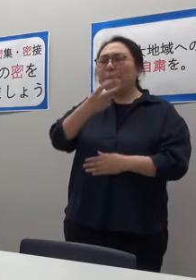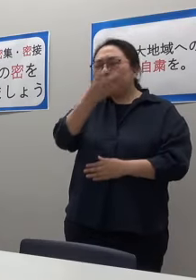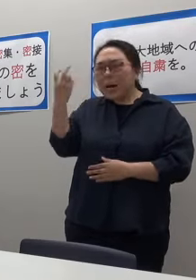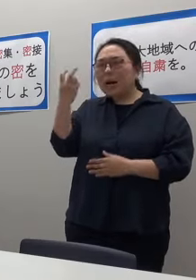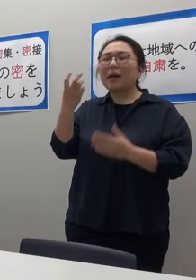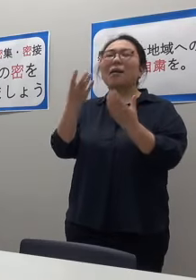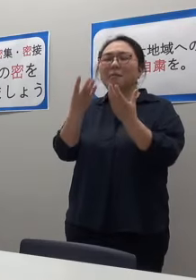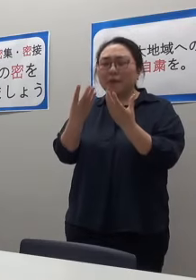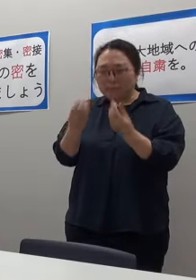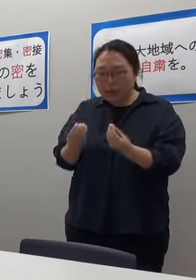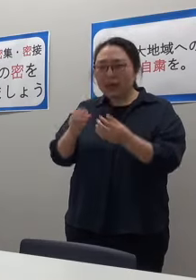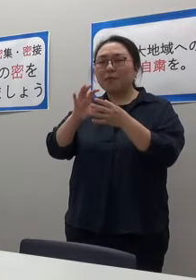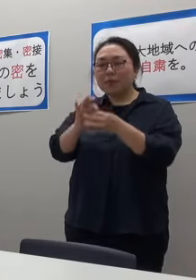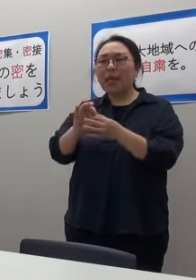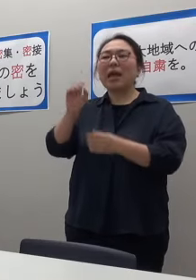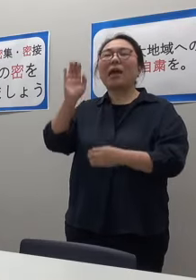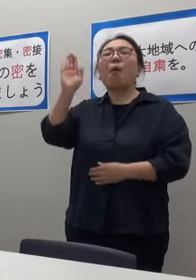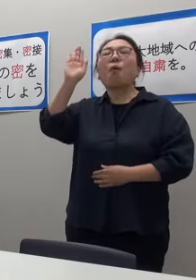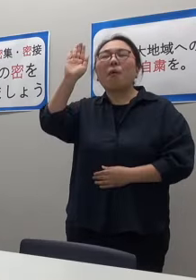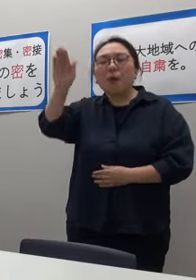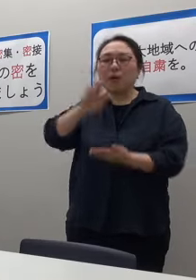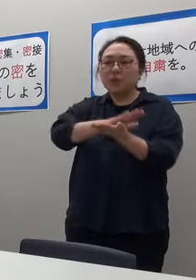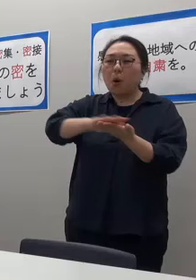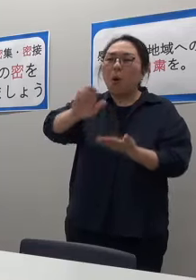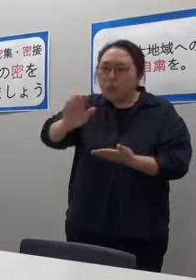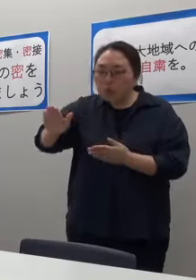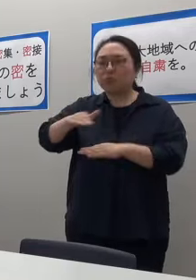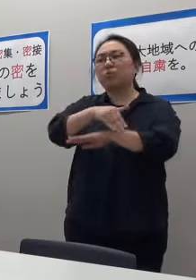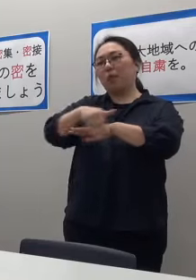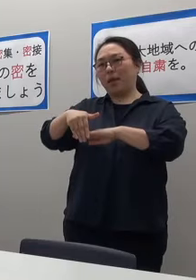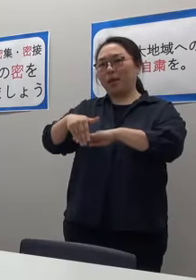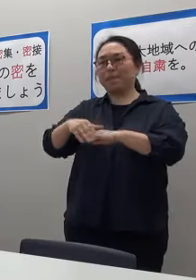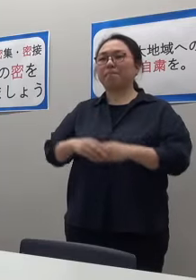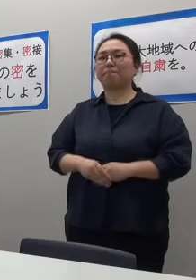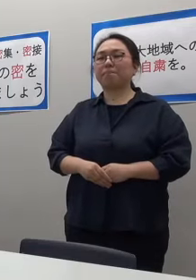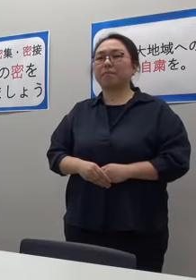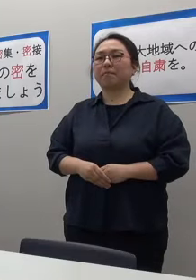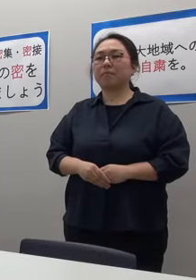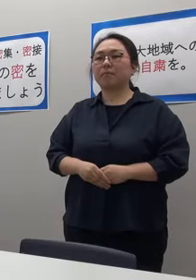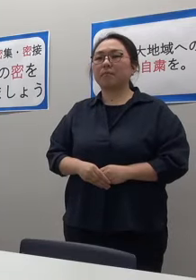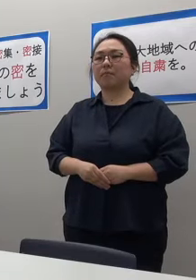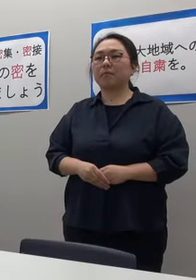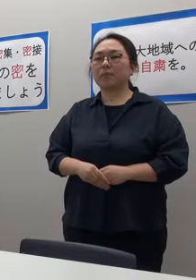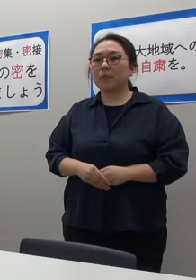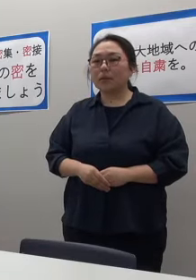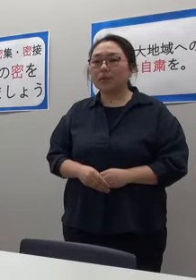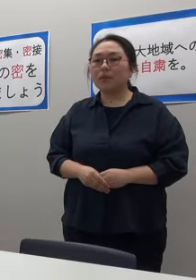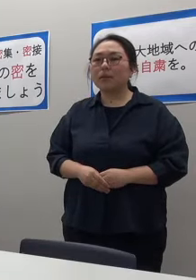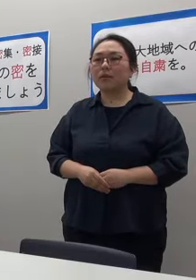後しかるべき時に行います。 あとすいません、フロアに、3例目